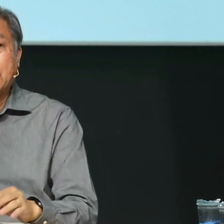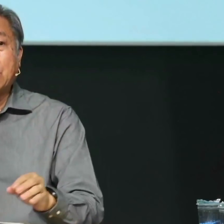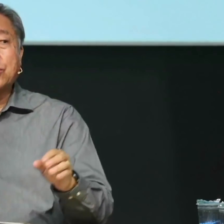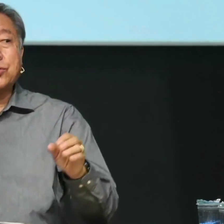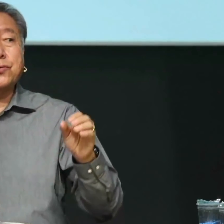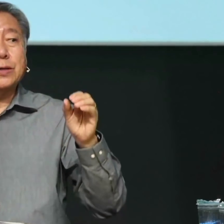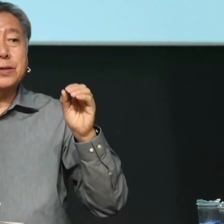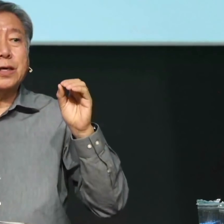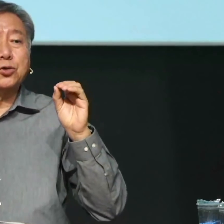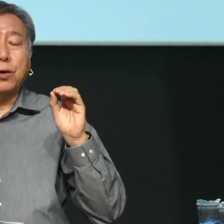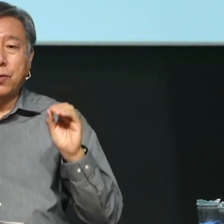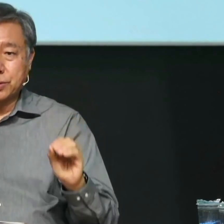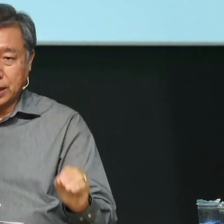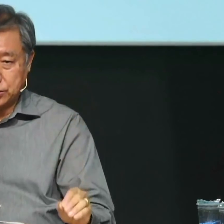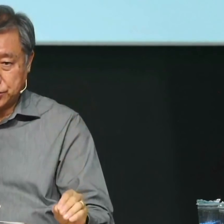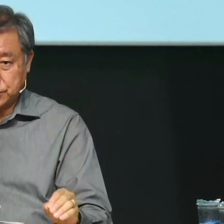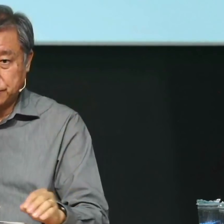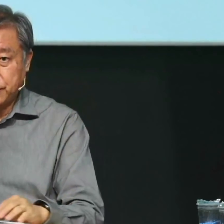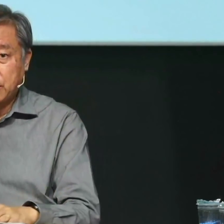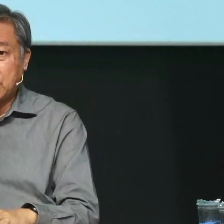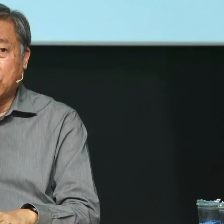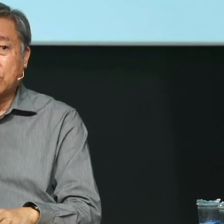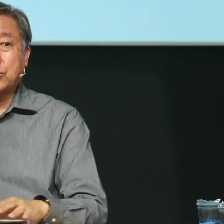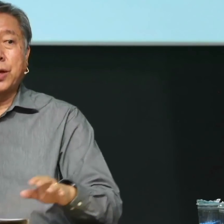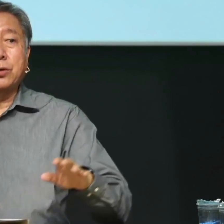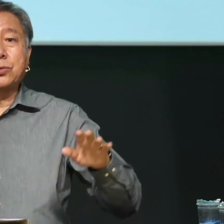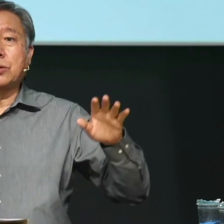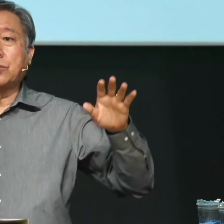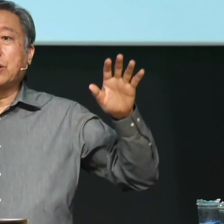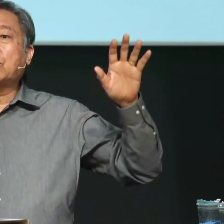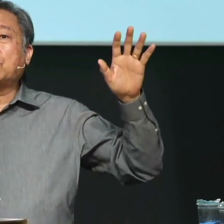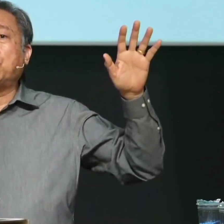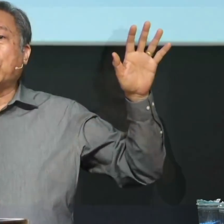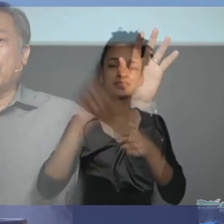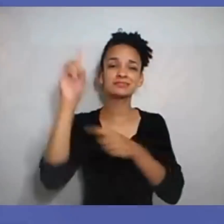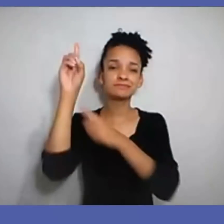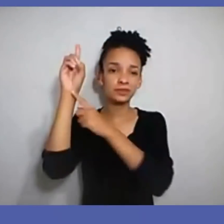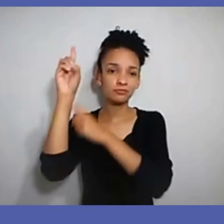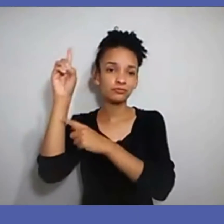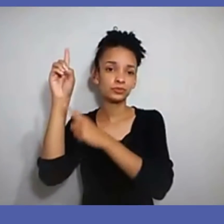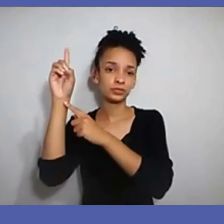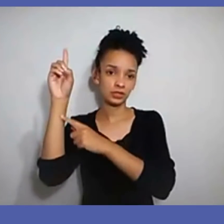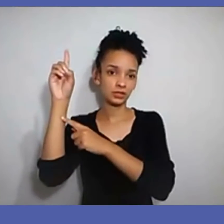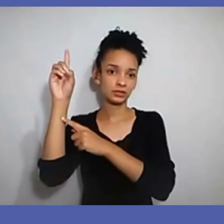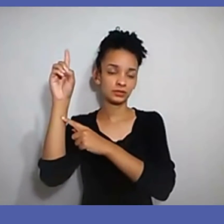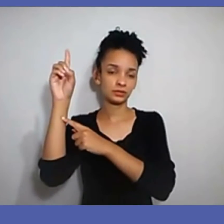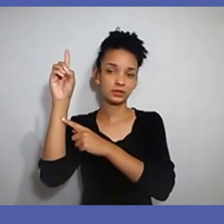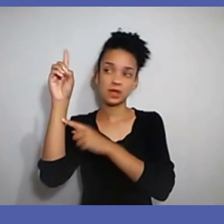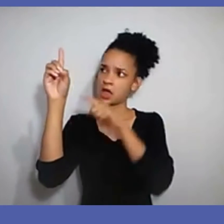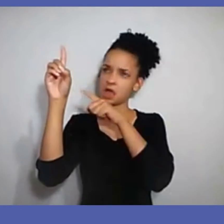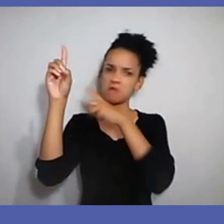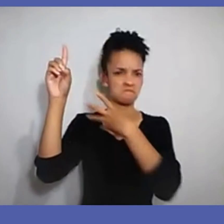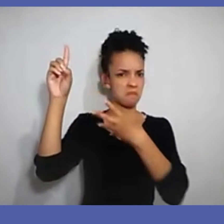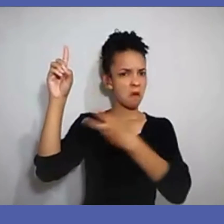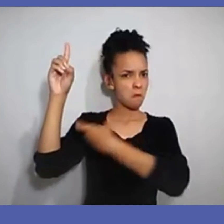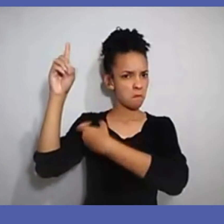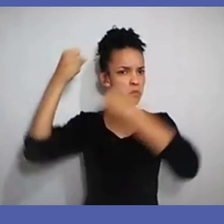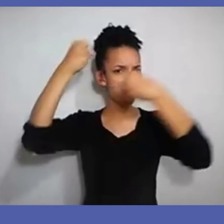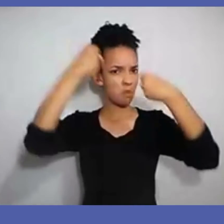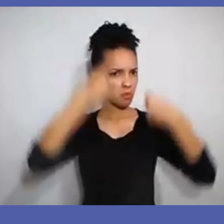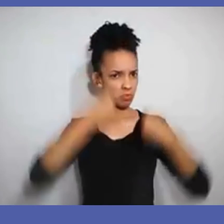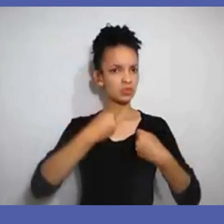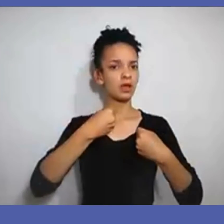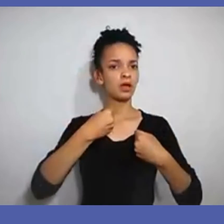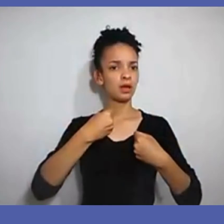para Deus fazer a sua vontade. Nosso Deus é um Deus poderoso, Ele é um Deus onisciente,